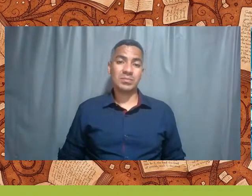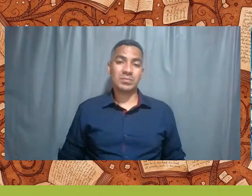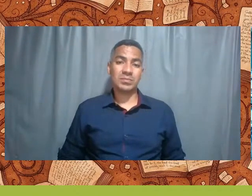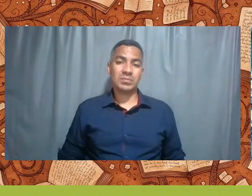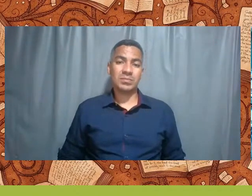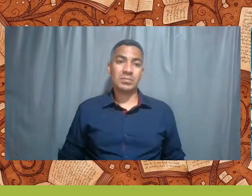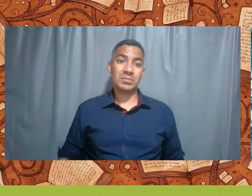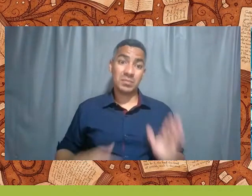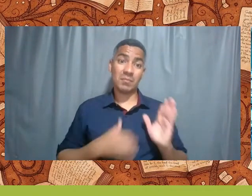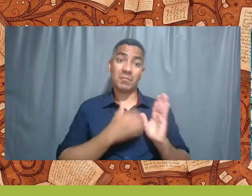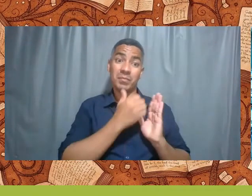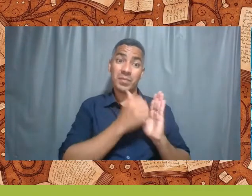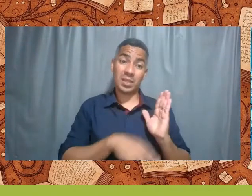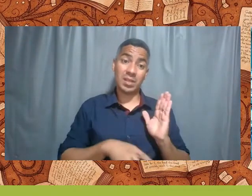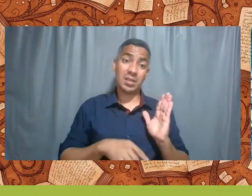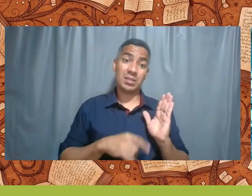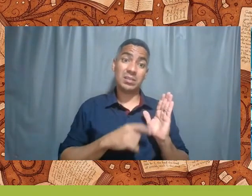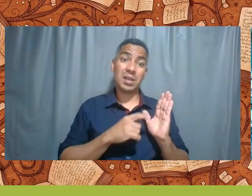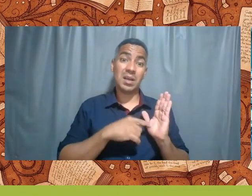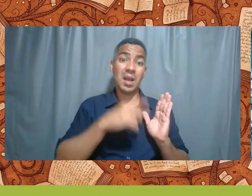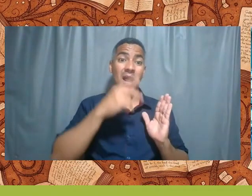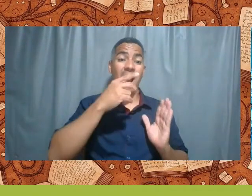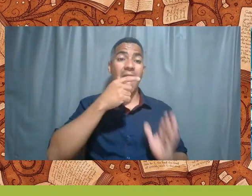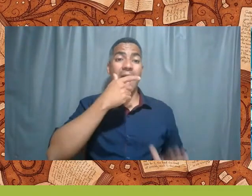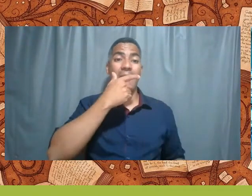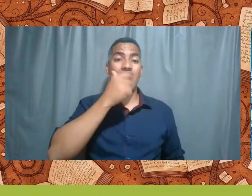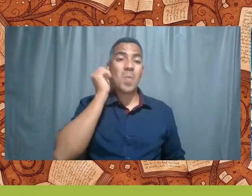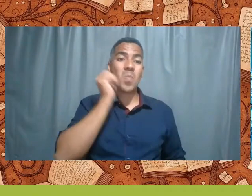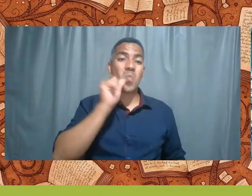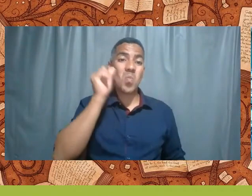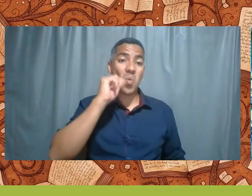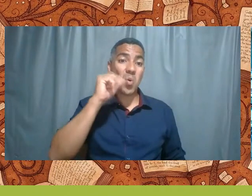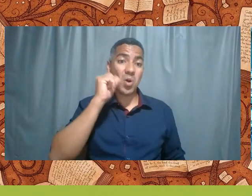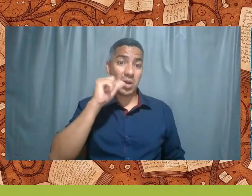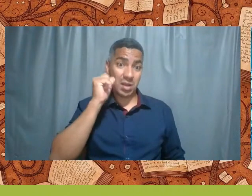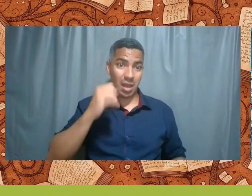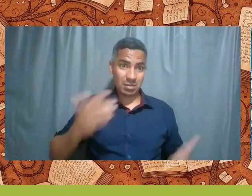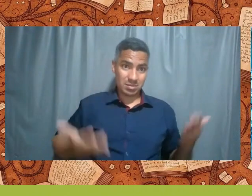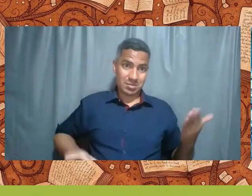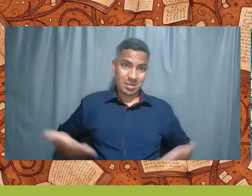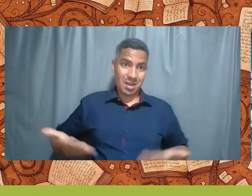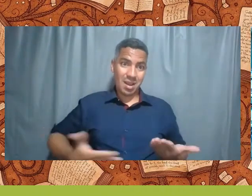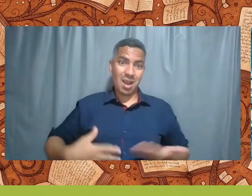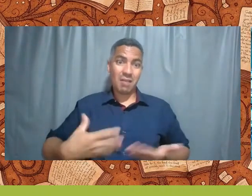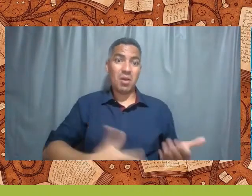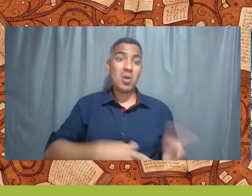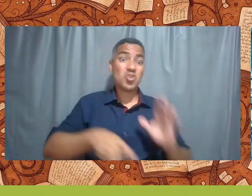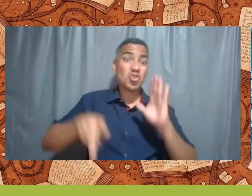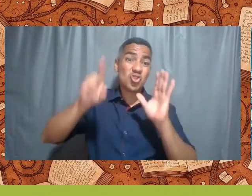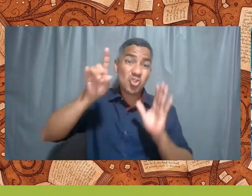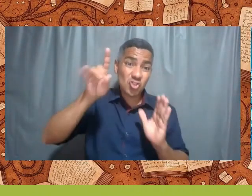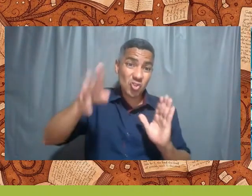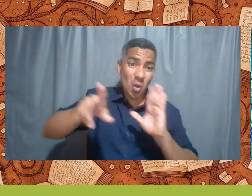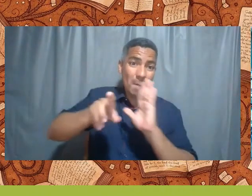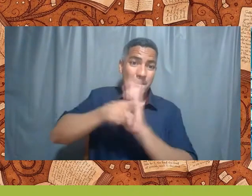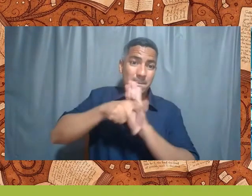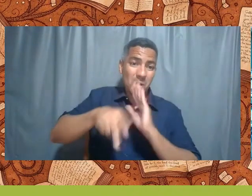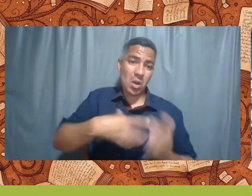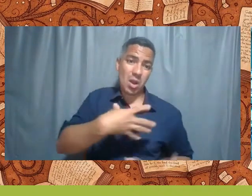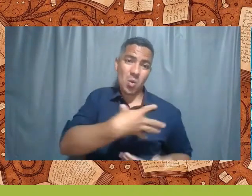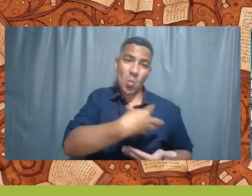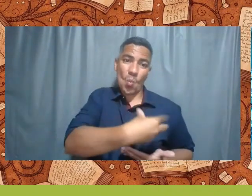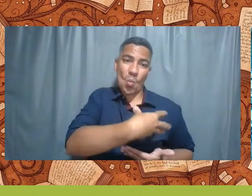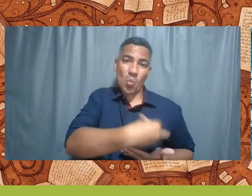houve um recalque do lugar das amas de leite na nossa tradição, né? Quando se construiu isso que eu estou chamando